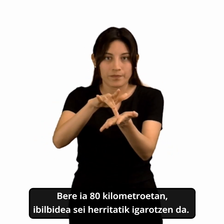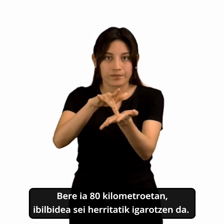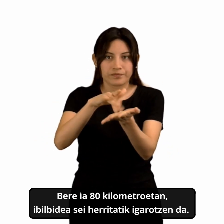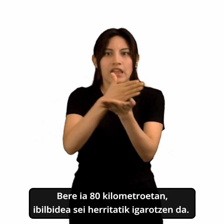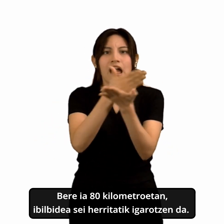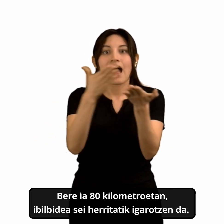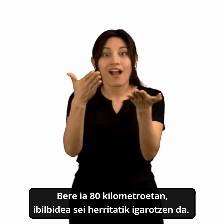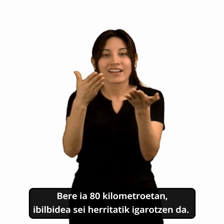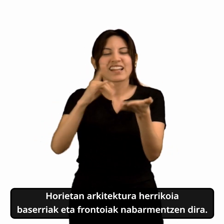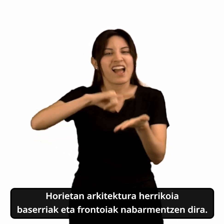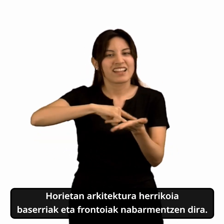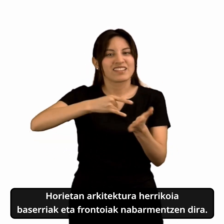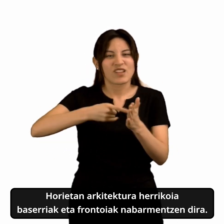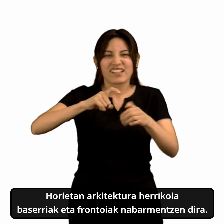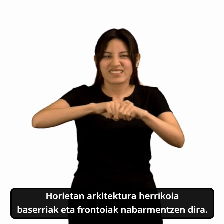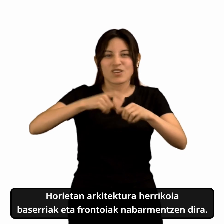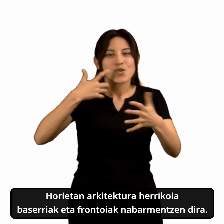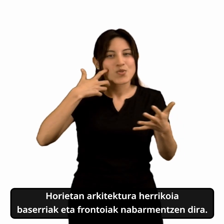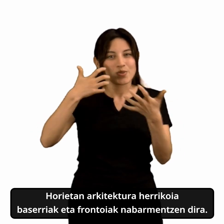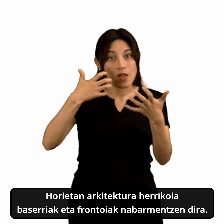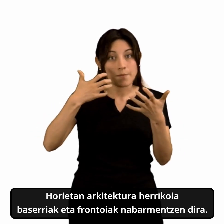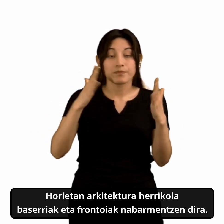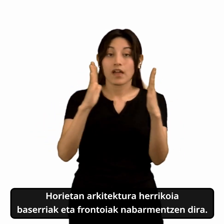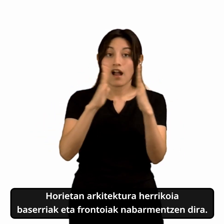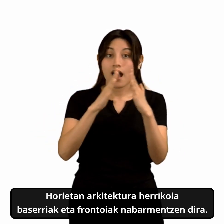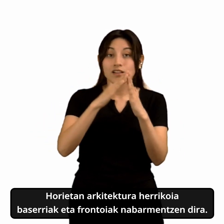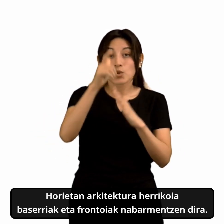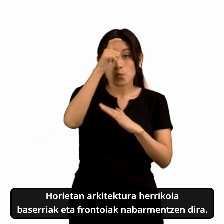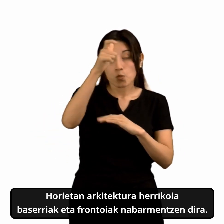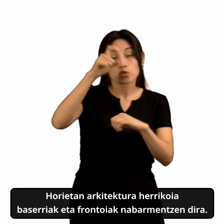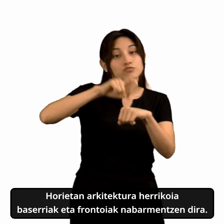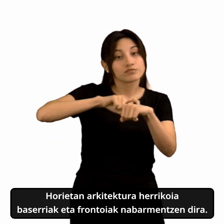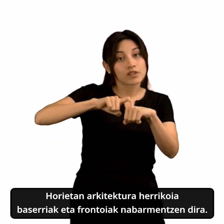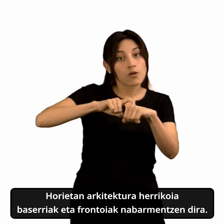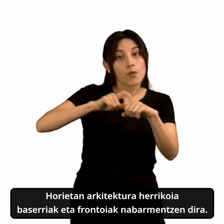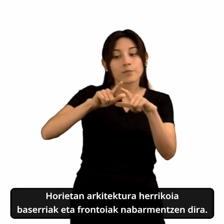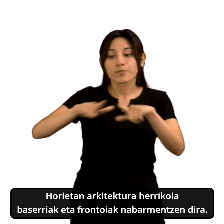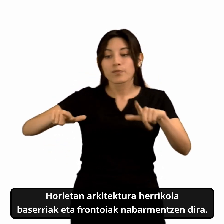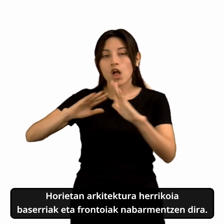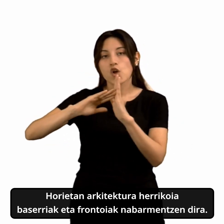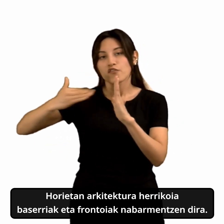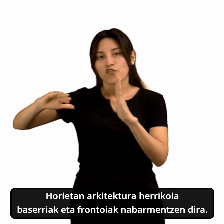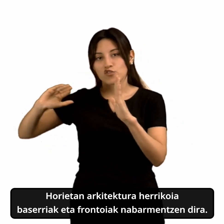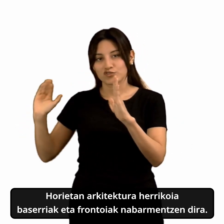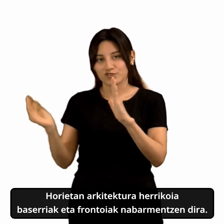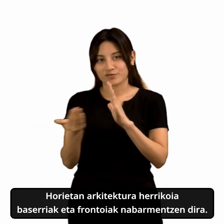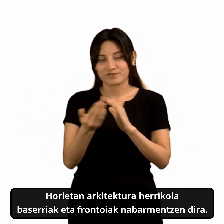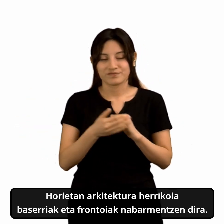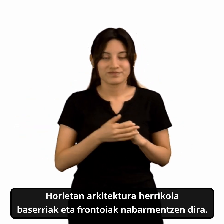da. Horietan, arkitektura herrikoia, baserriak eta frontoiak nabarmentzen